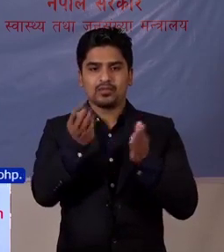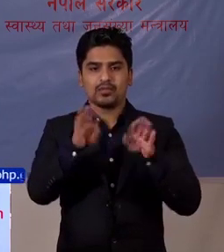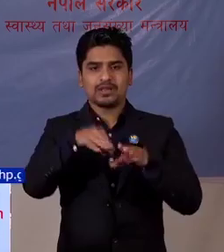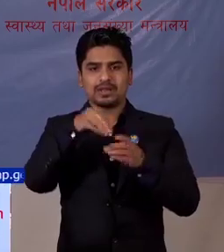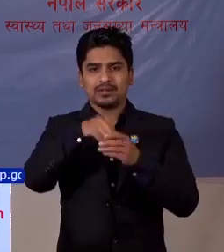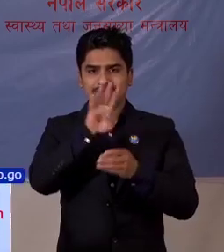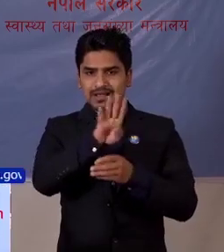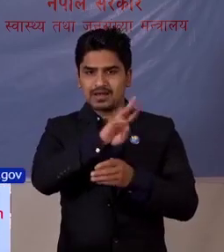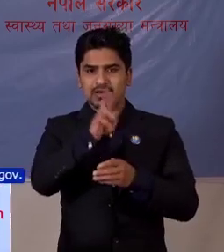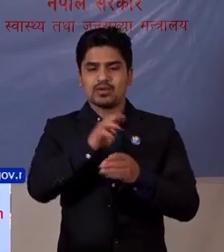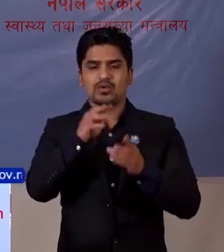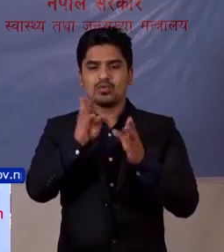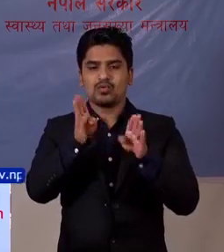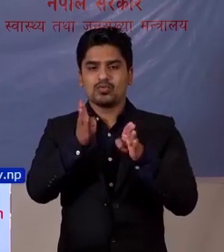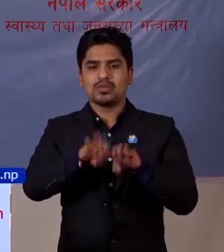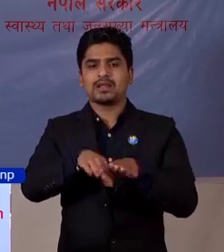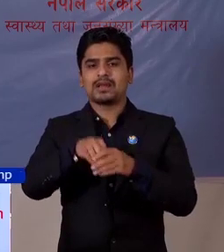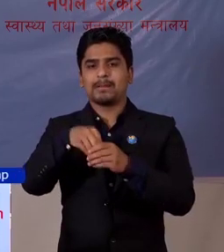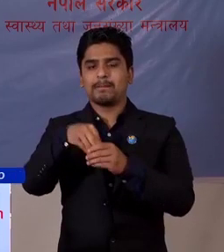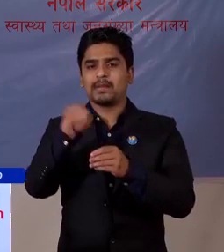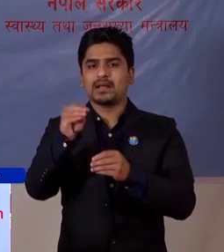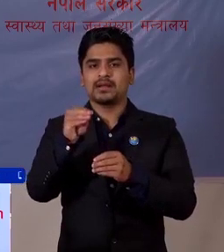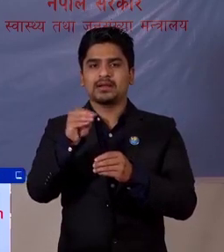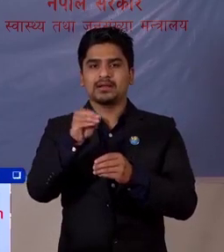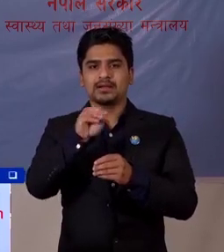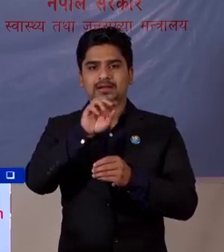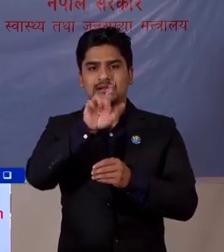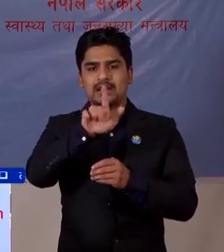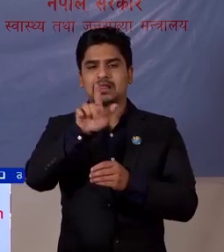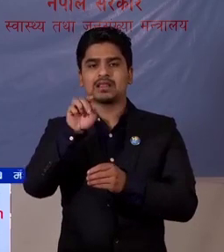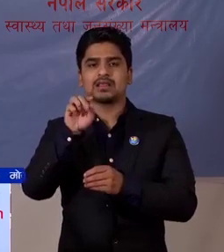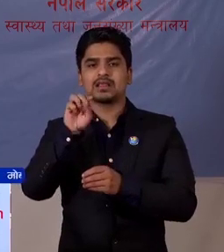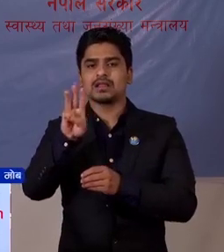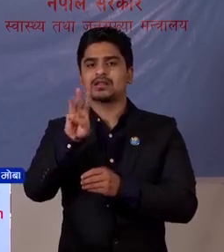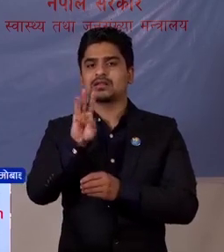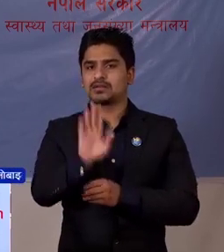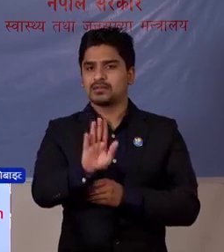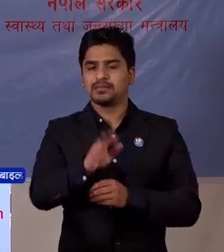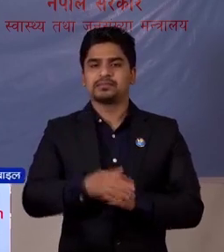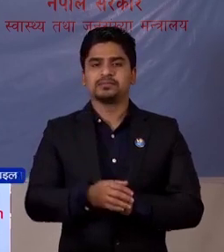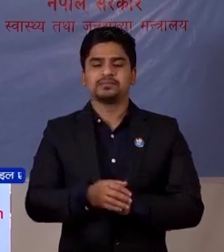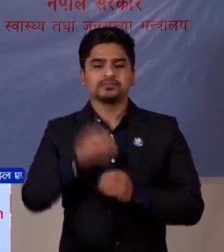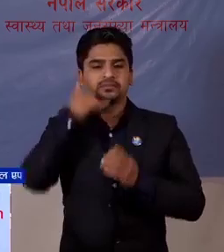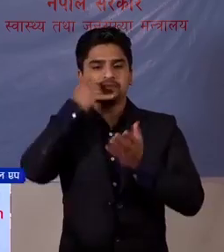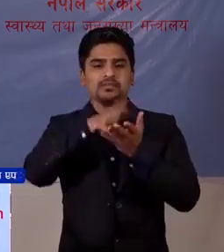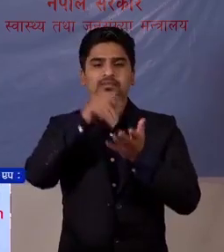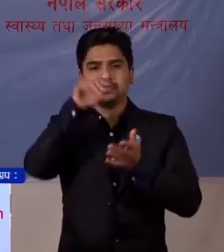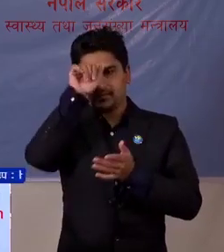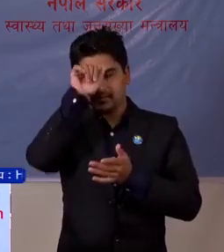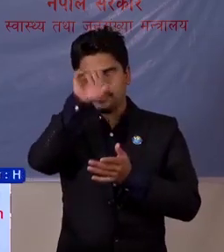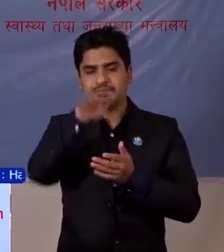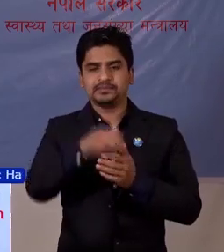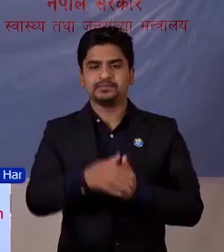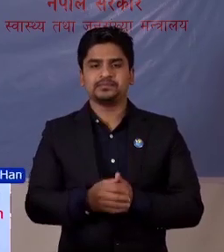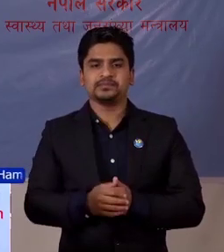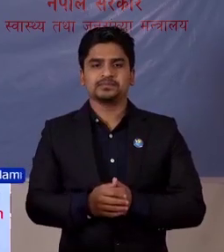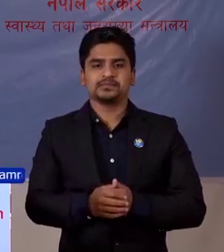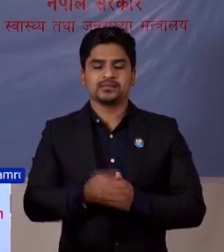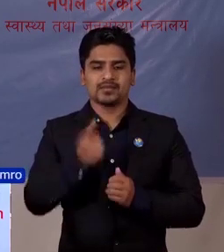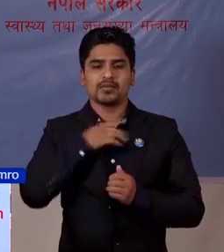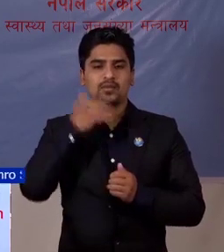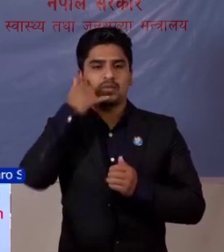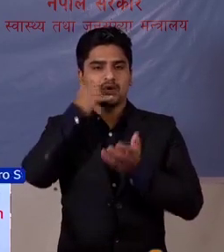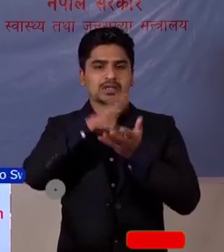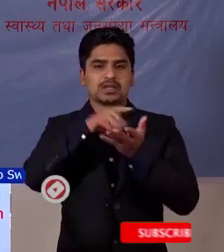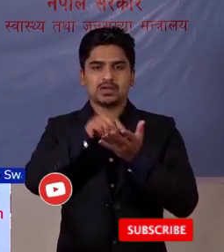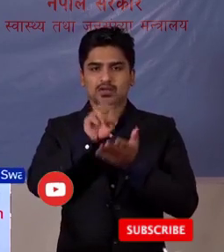उपत्यकामा 4 र उपत्यका बाहिर 73 छ। कल सेन्टरको अपडेट गराउन चाहन्छु। हाम्रा